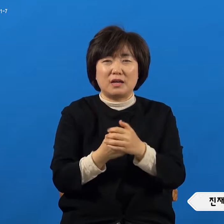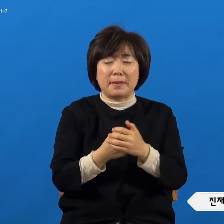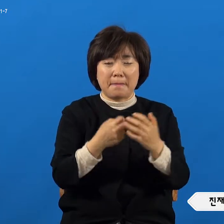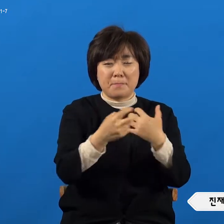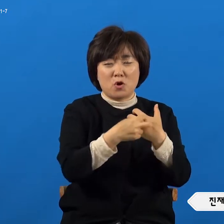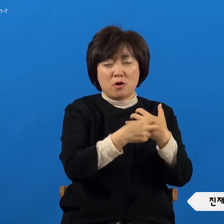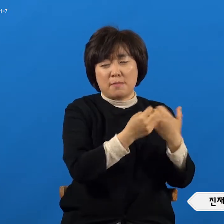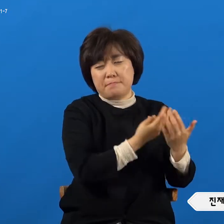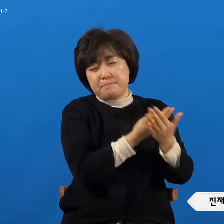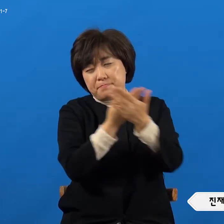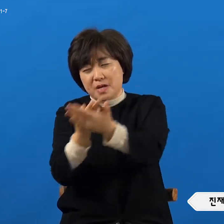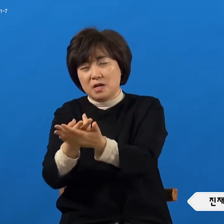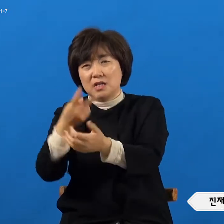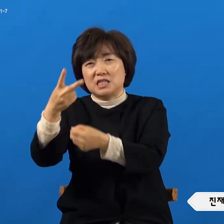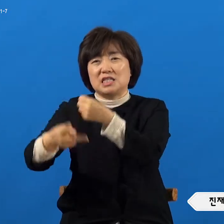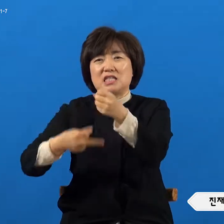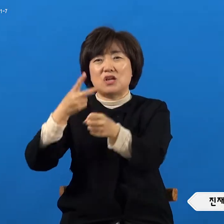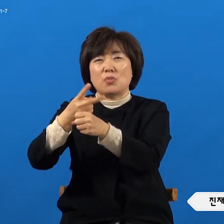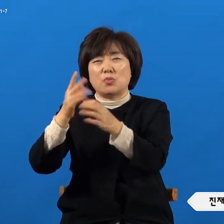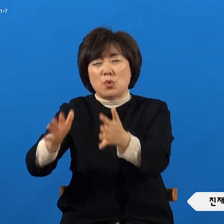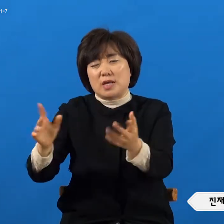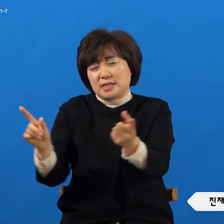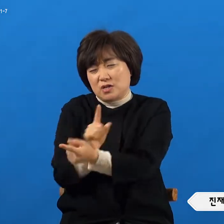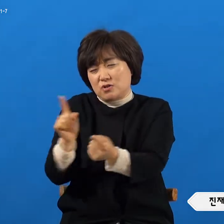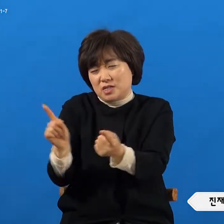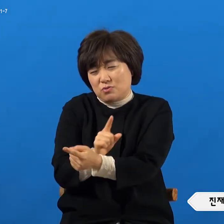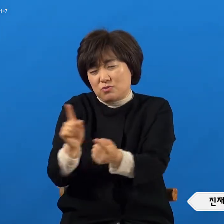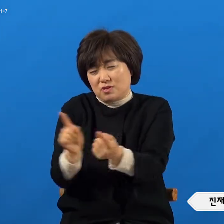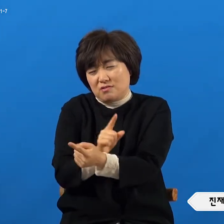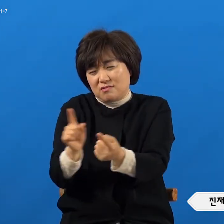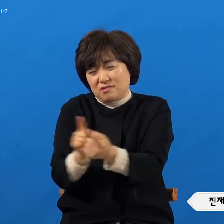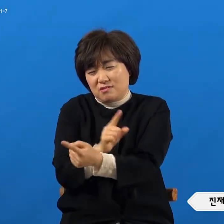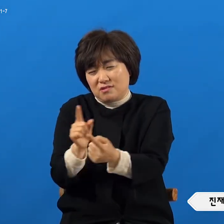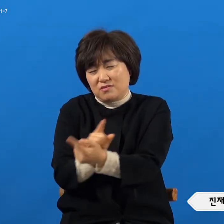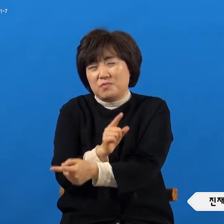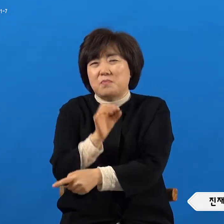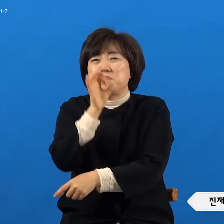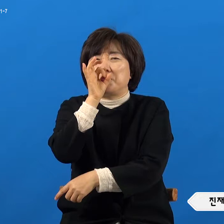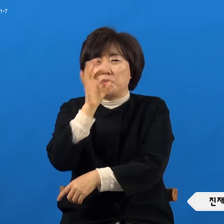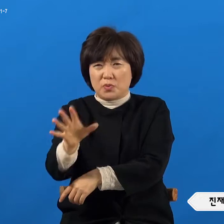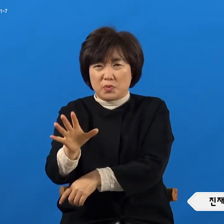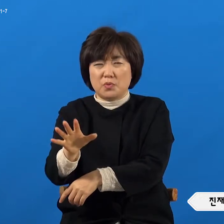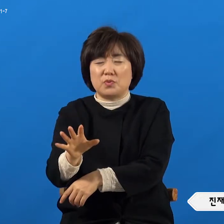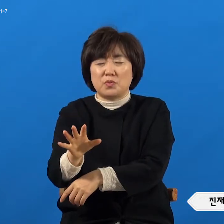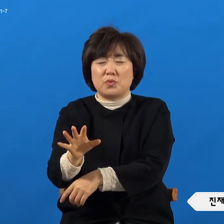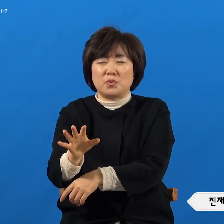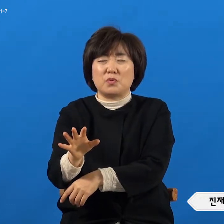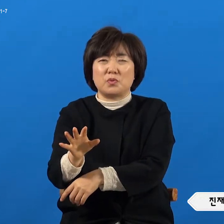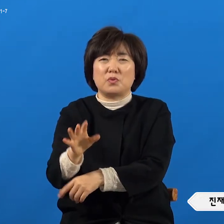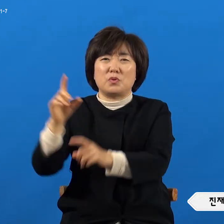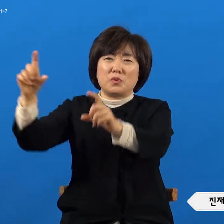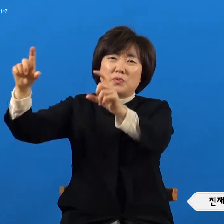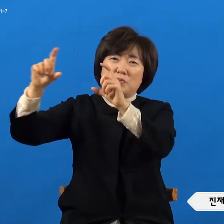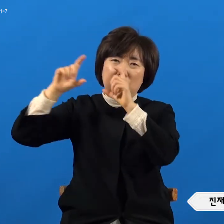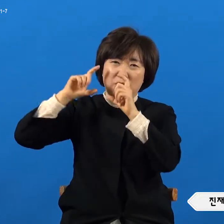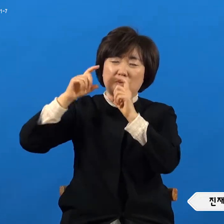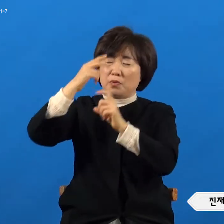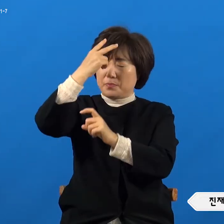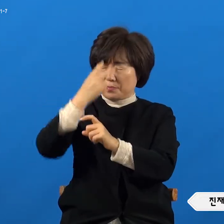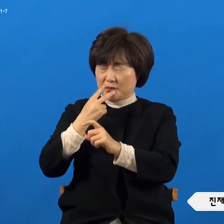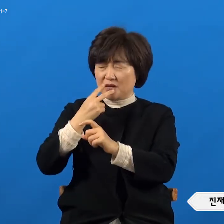보내져서 2년간 치료를 했지만 더 이상 치료될 수 없다라고 절망적인 선고를 받게